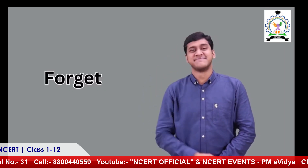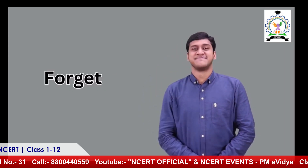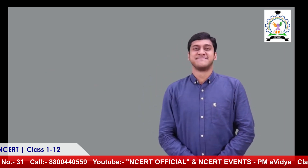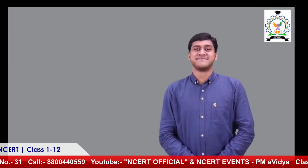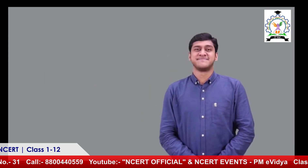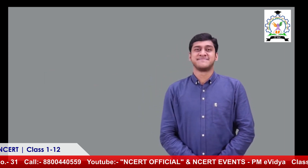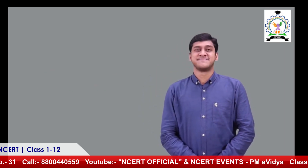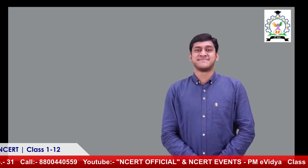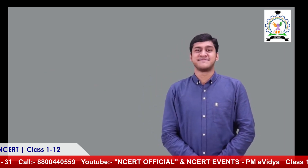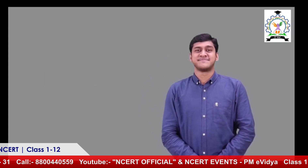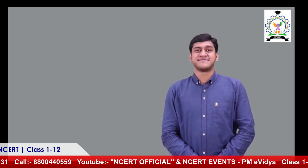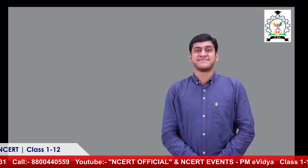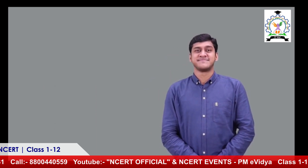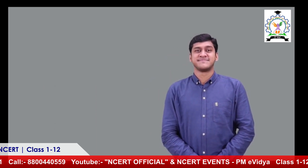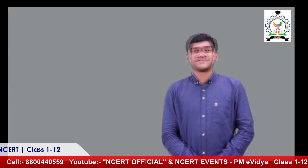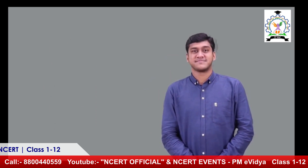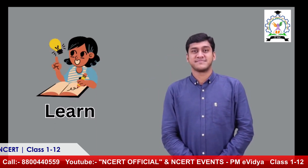भूल जाना,